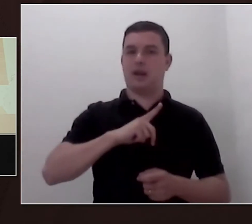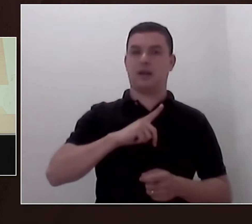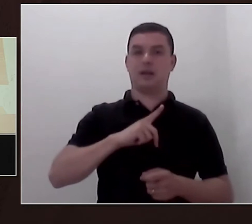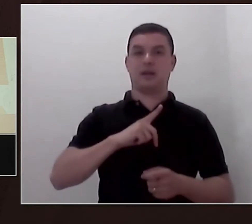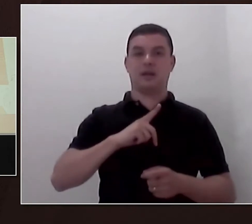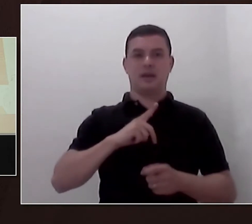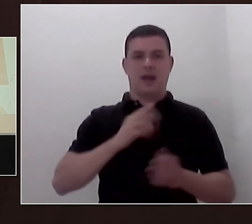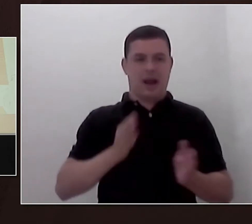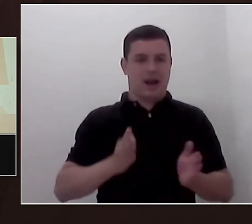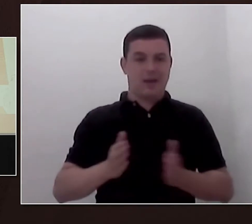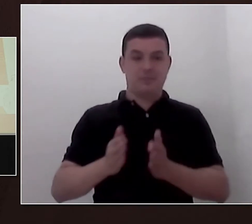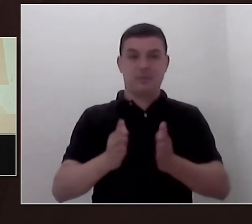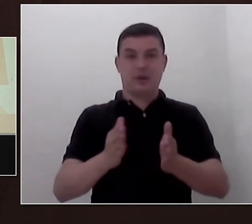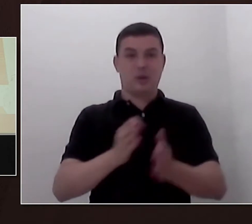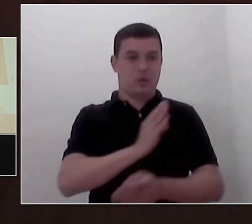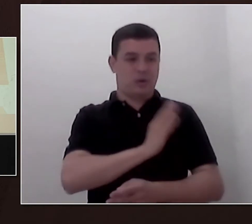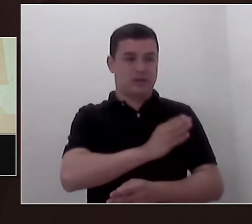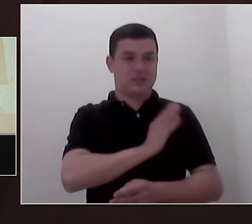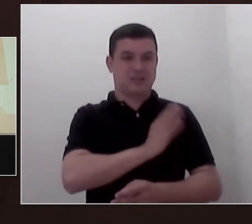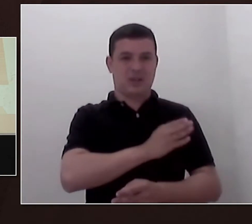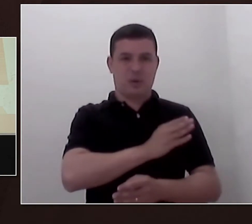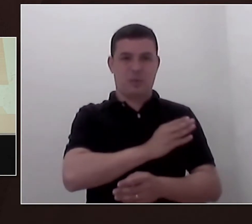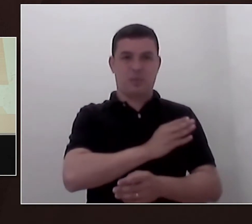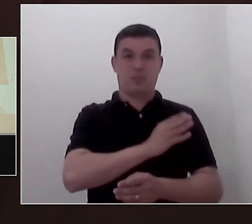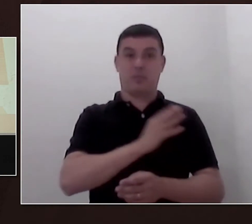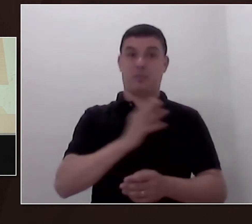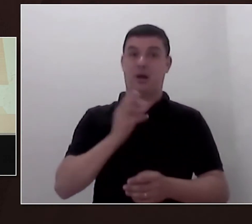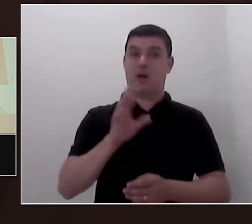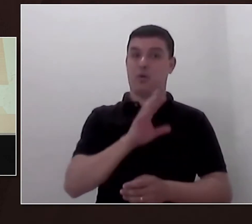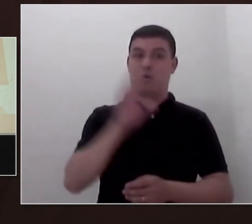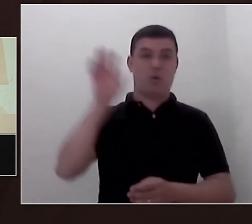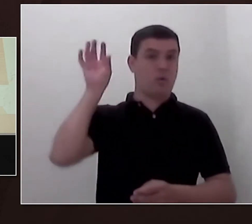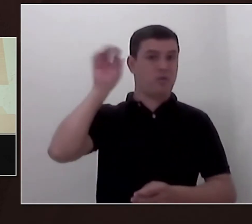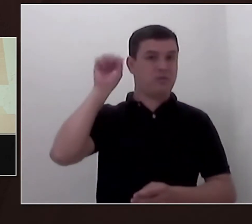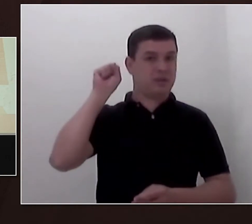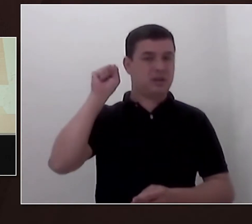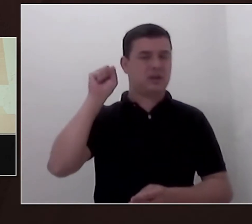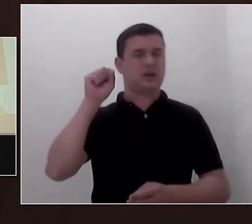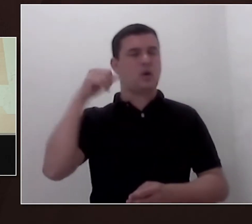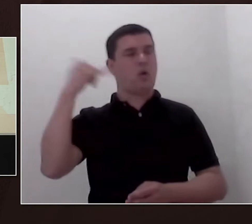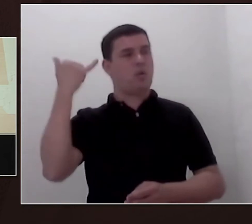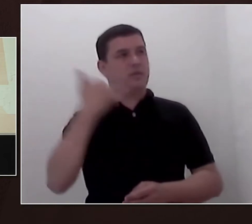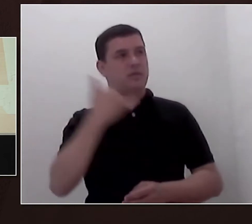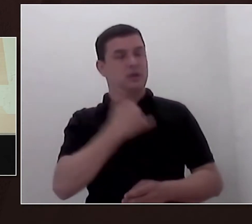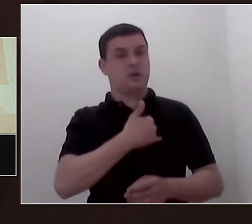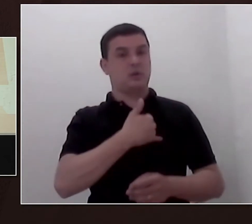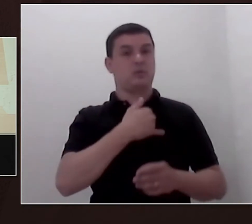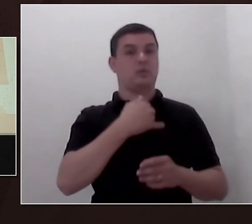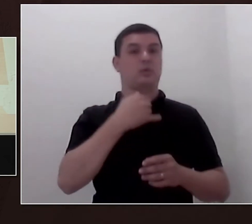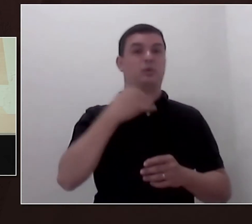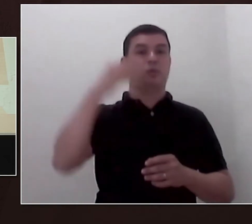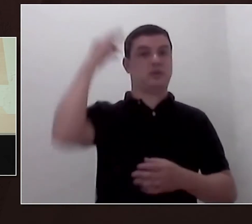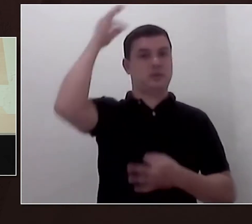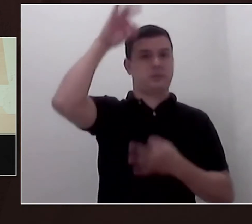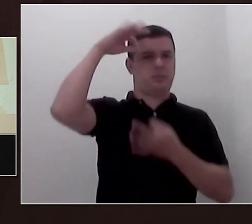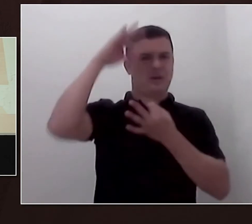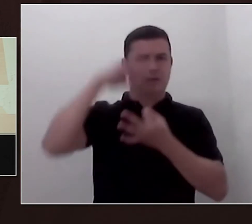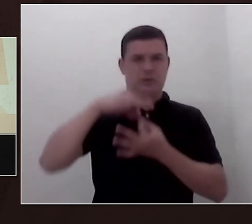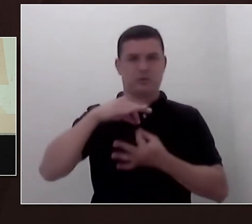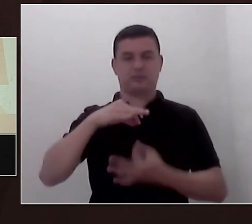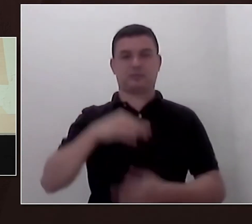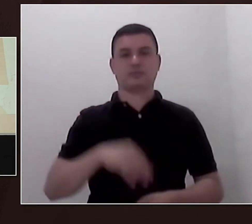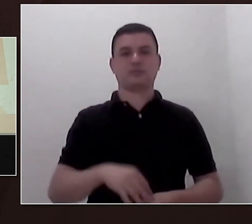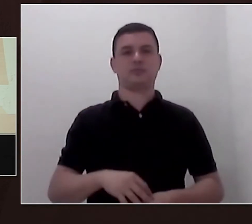eles têm coração correto para ouvir o que o Espírito diz às igrejas. Nós amamos a palavra